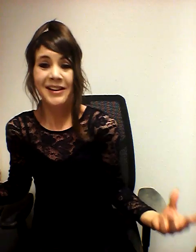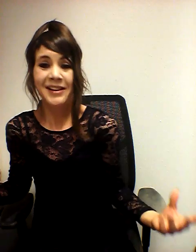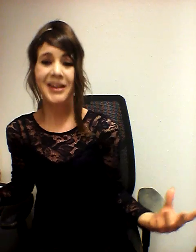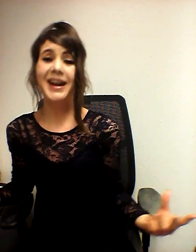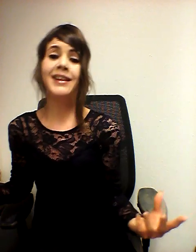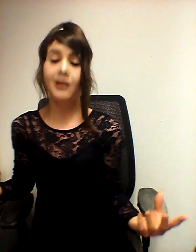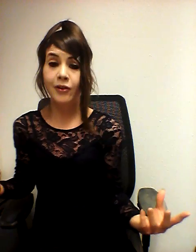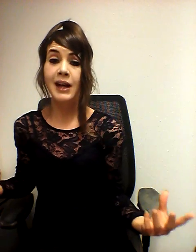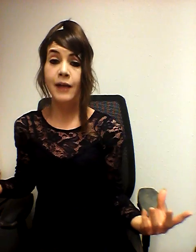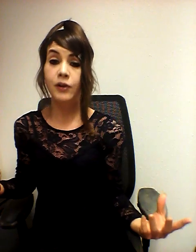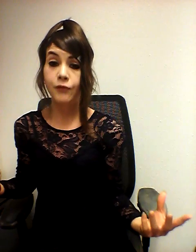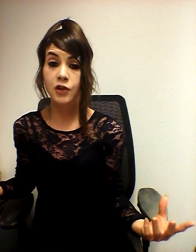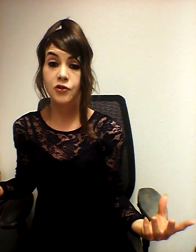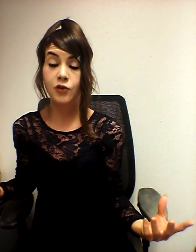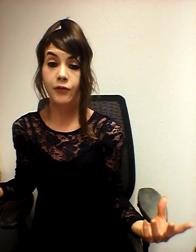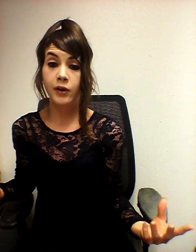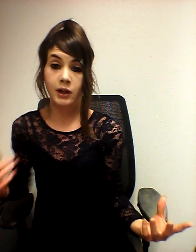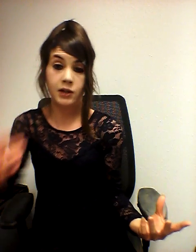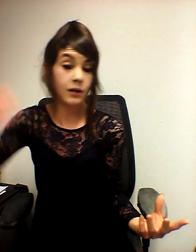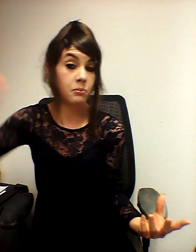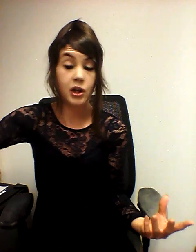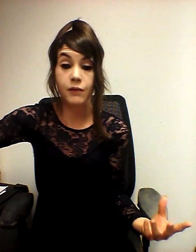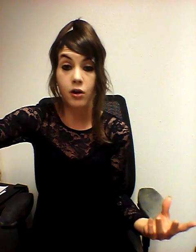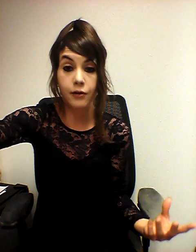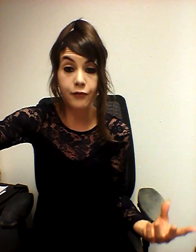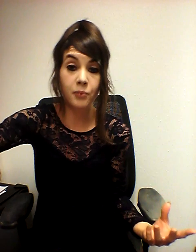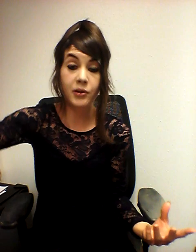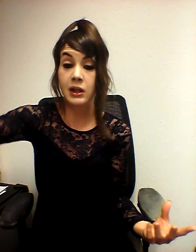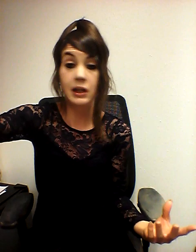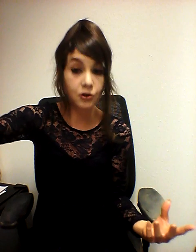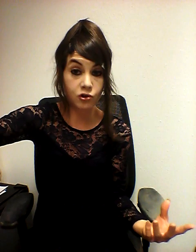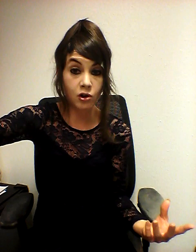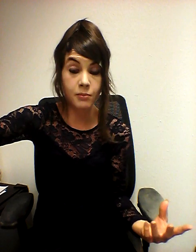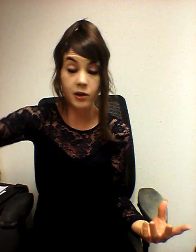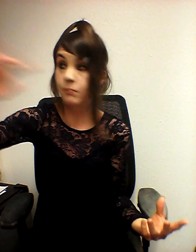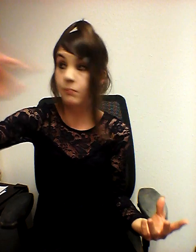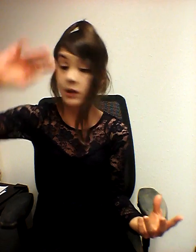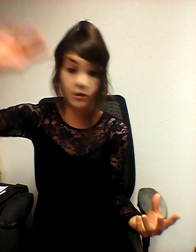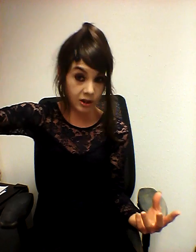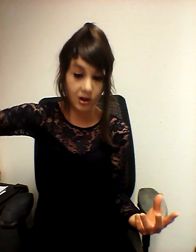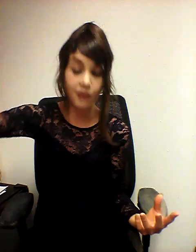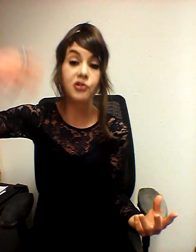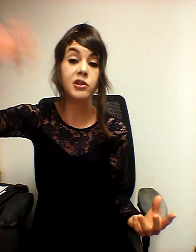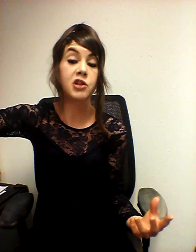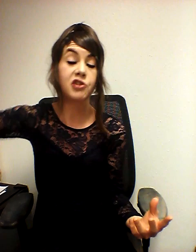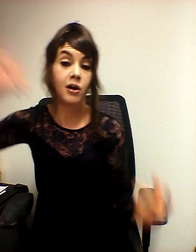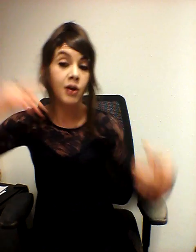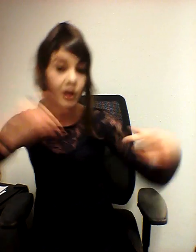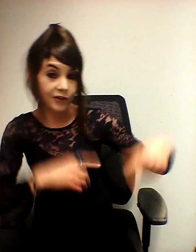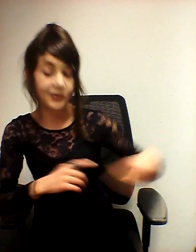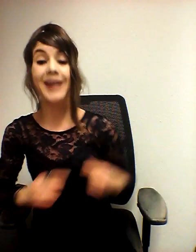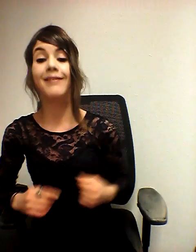dan gaan die calori leverende voedingsstoffen Ja die zijn dan misschien wel gevond in die lysosomen maar dat is e anders in die Shell dan daar waar de